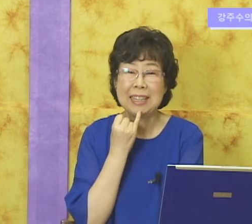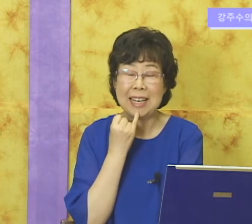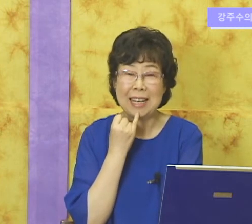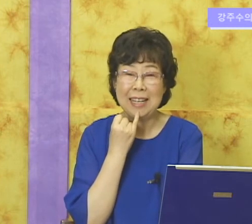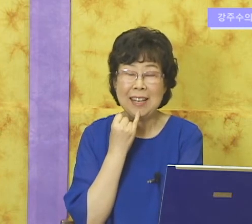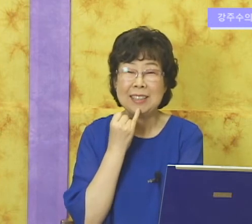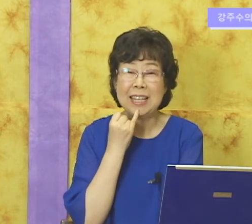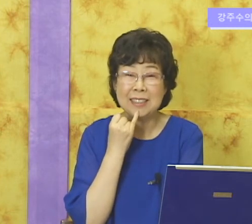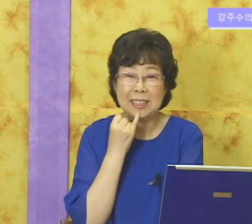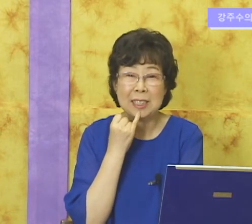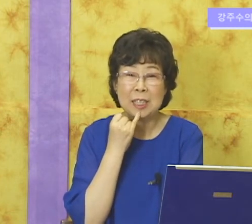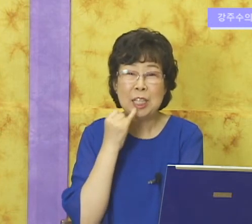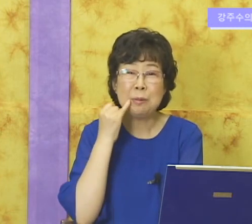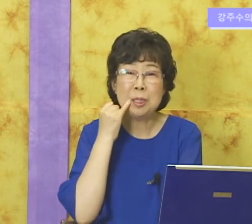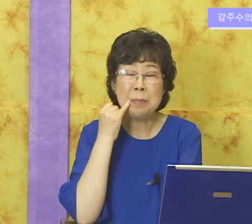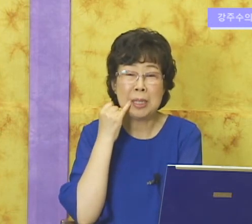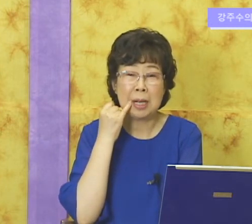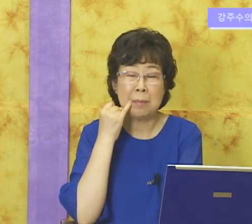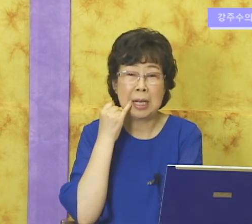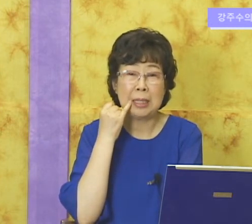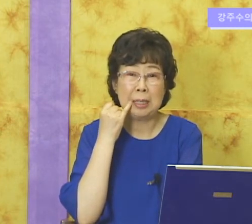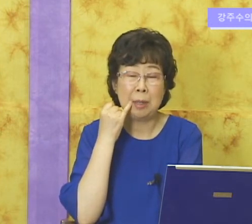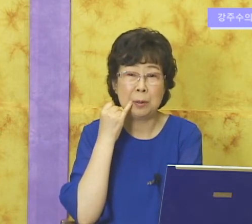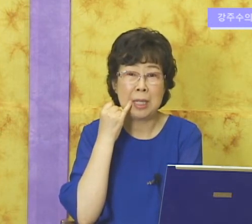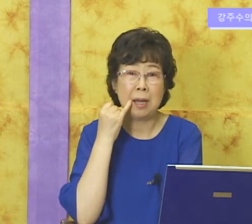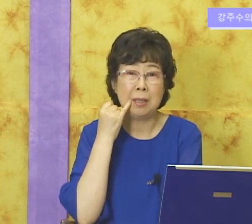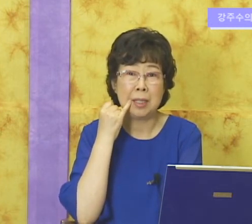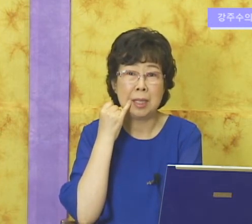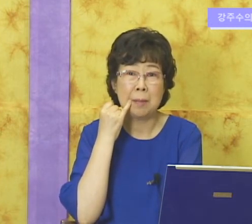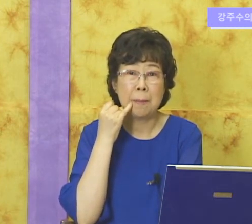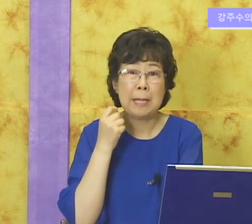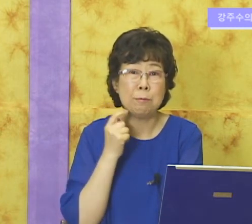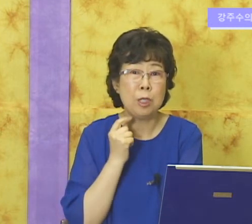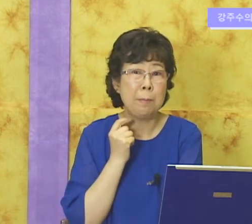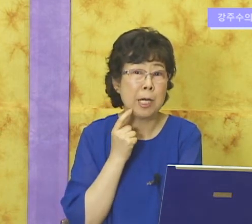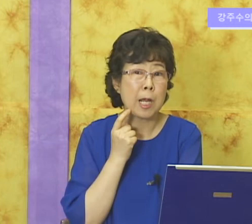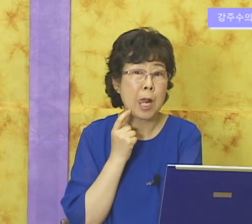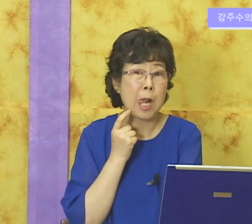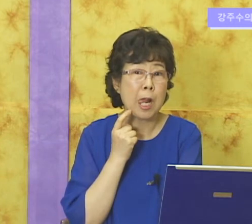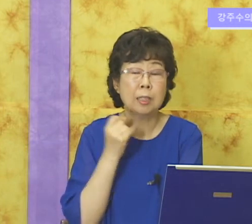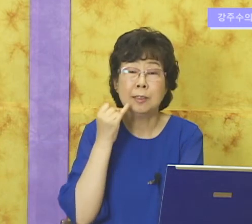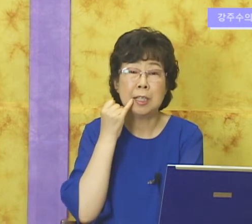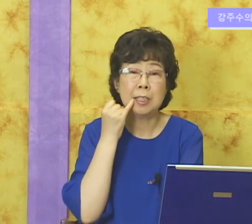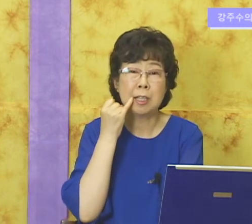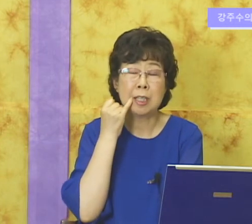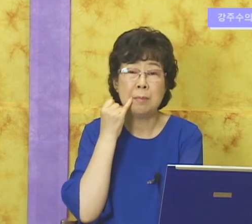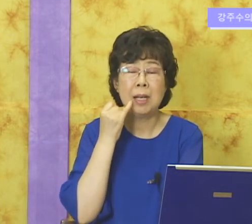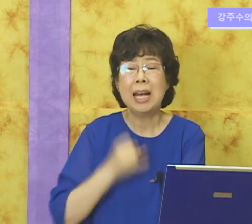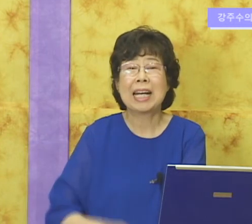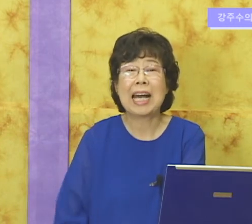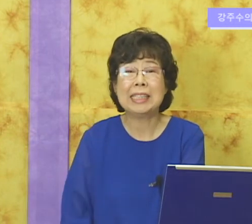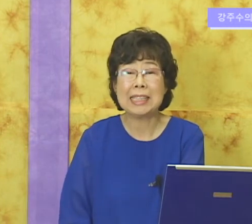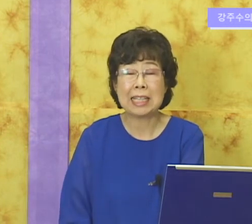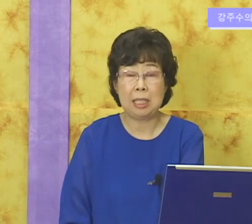괜찮다. 근데 이걸 입술 옆에다가 한번 갖다 대보세요. 여기다. 입술 옆에 이게. 자, 여기다 이렇게 하면 간장이